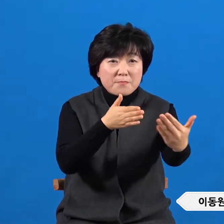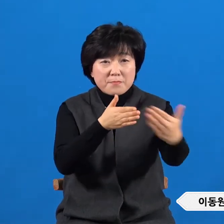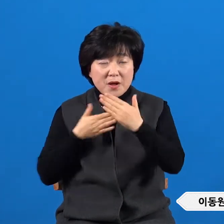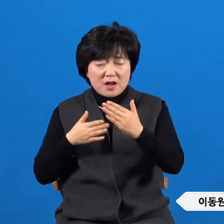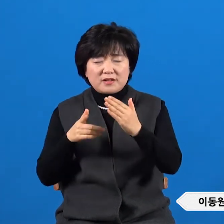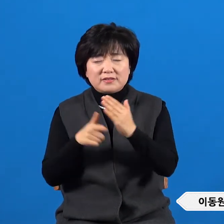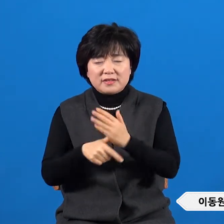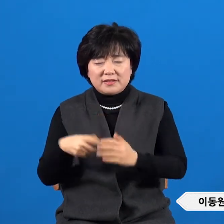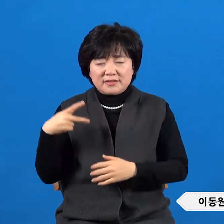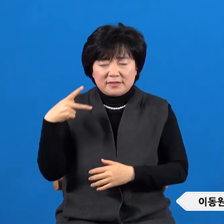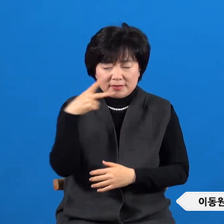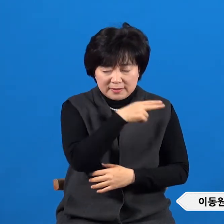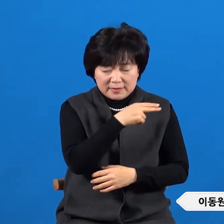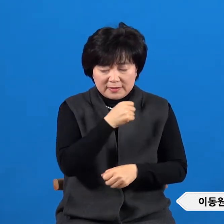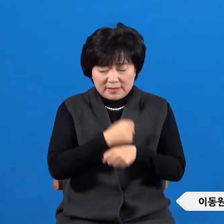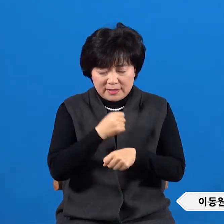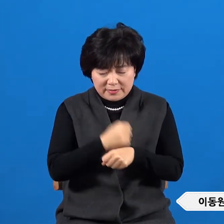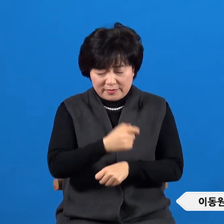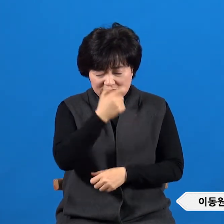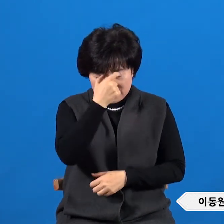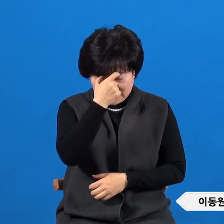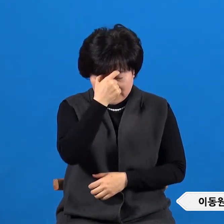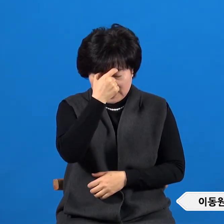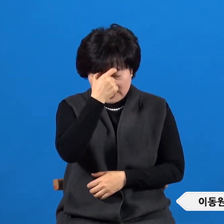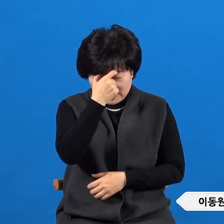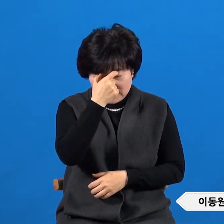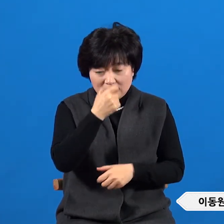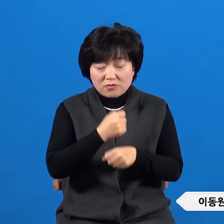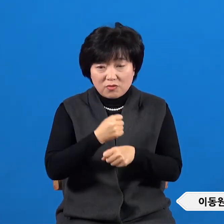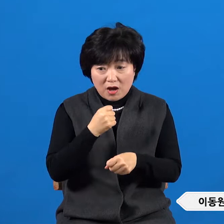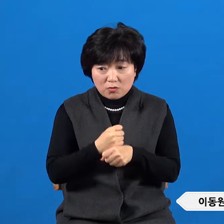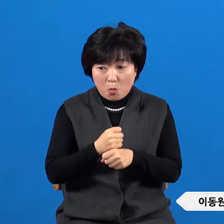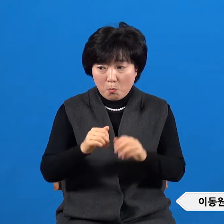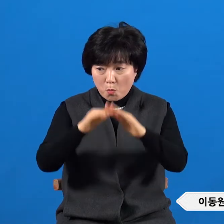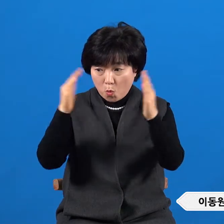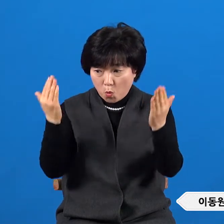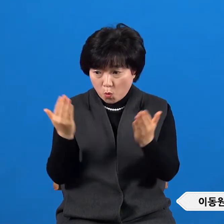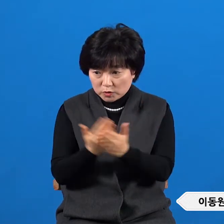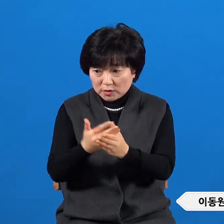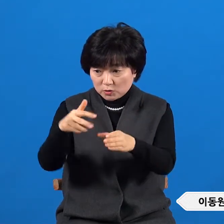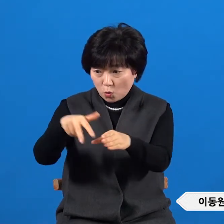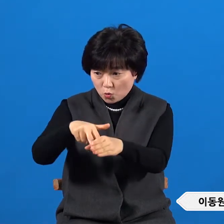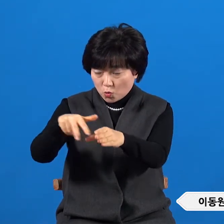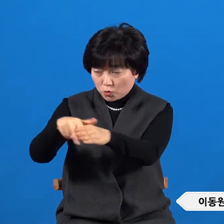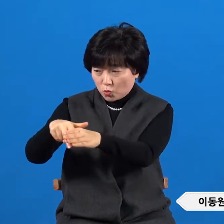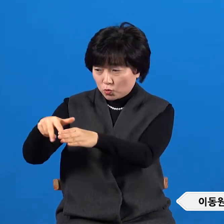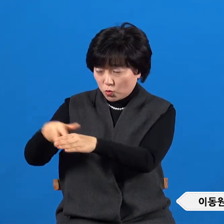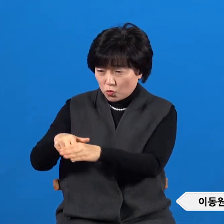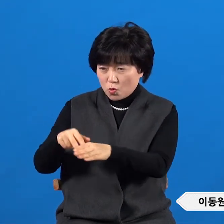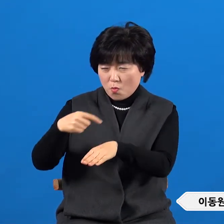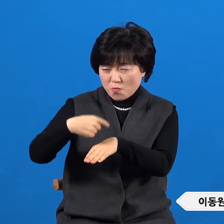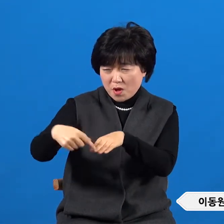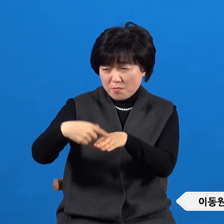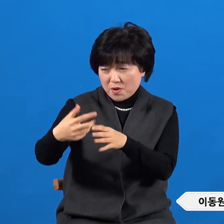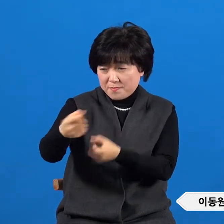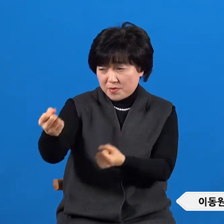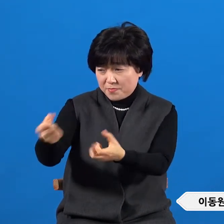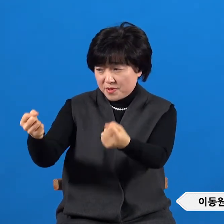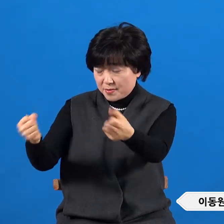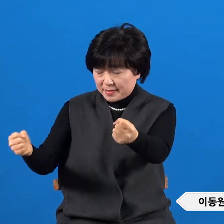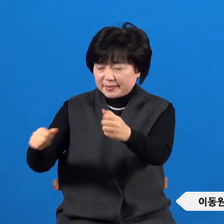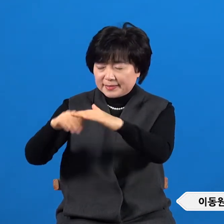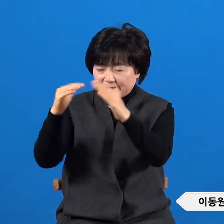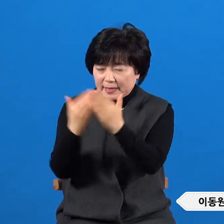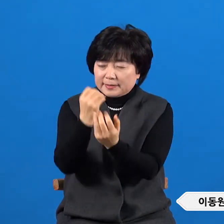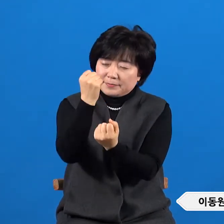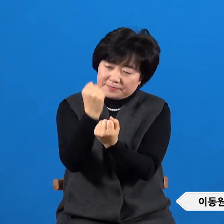때마다 단식하고 기도하며 사람들의 양심에 호소했습니다. 그는 모든 종파,